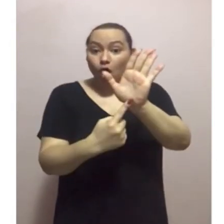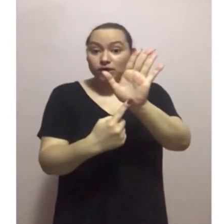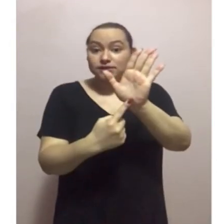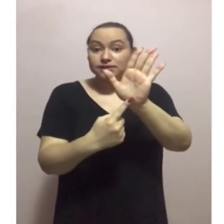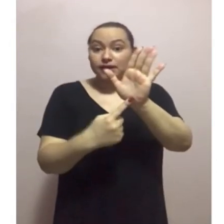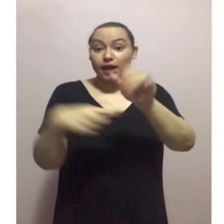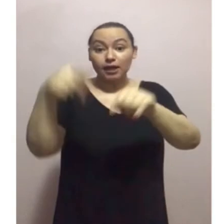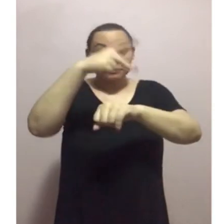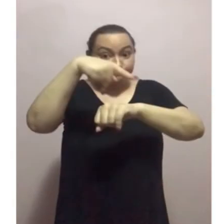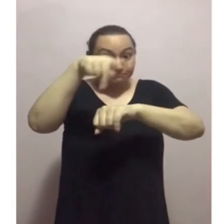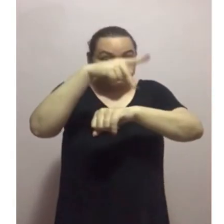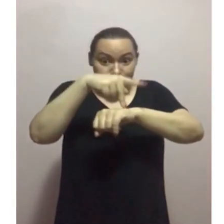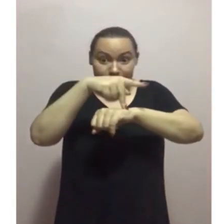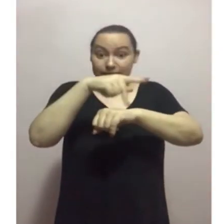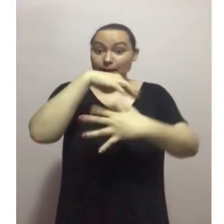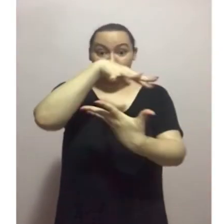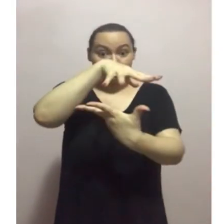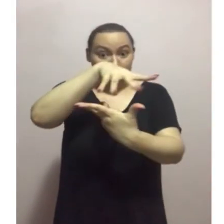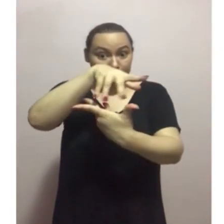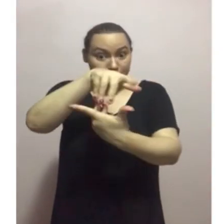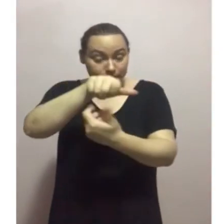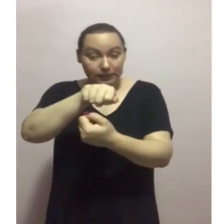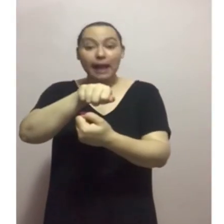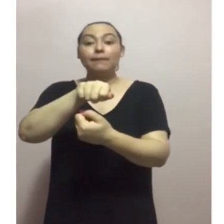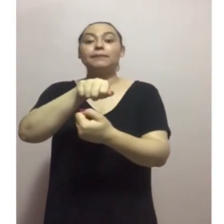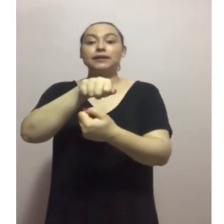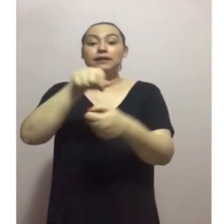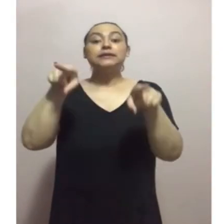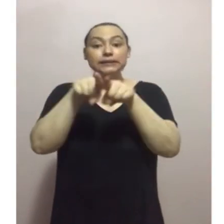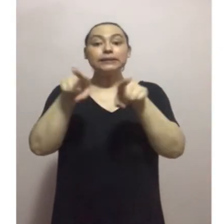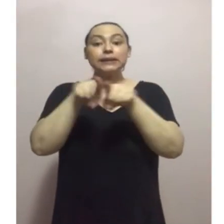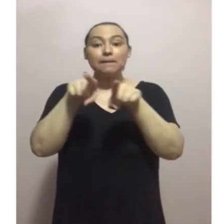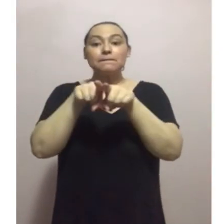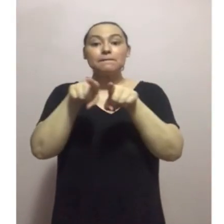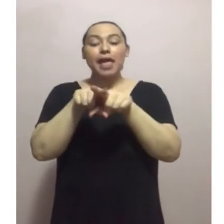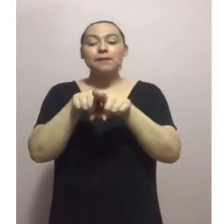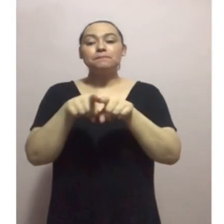que eu estava em São Paulo, né, com vários.